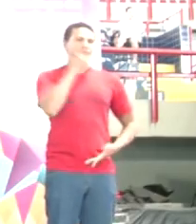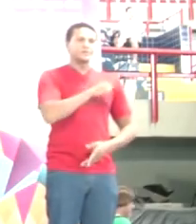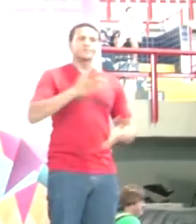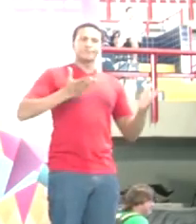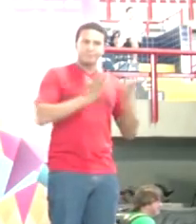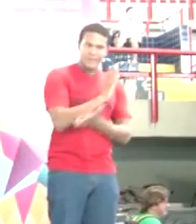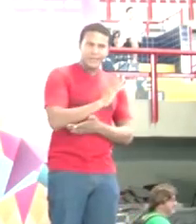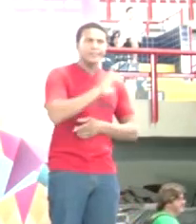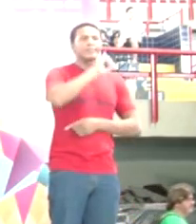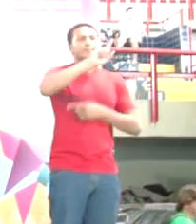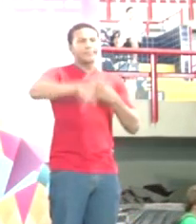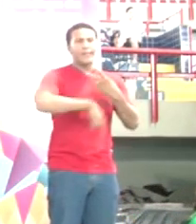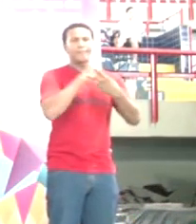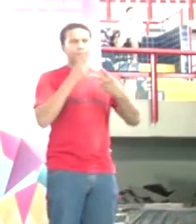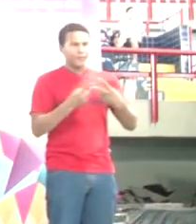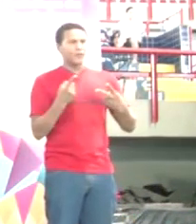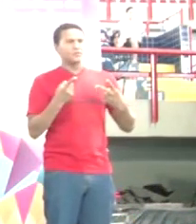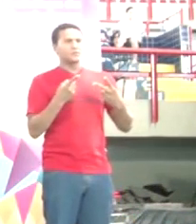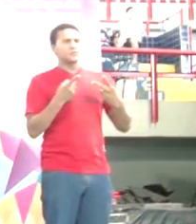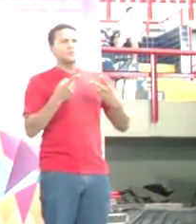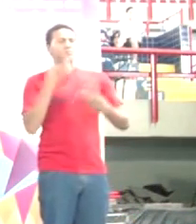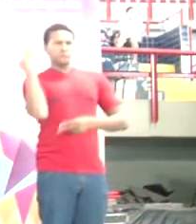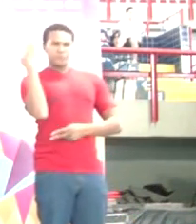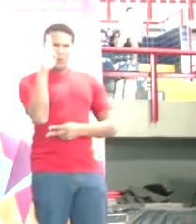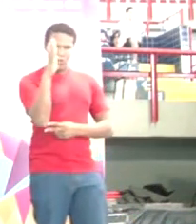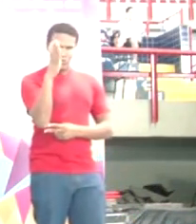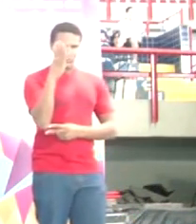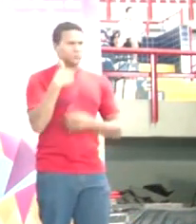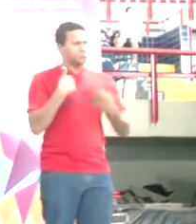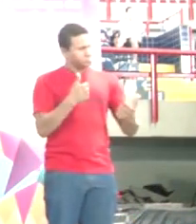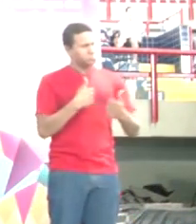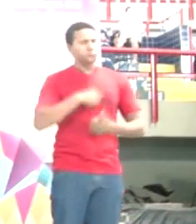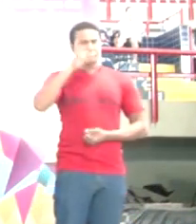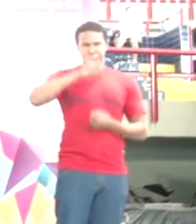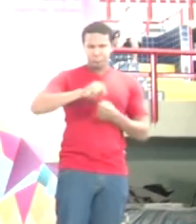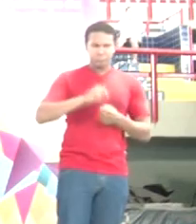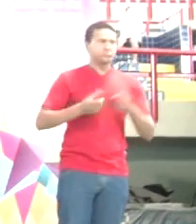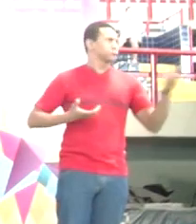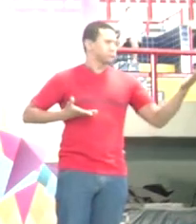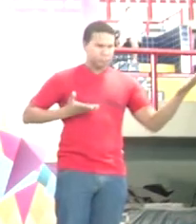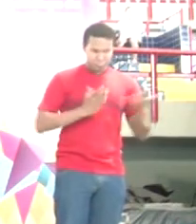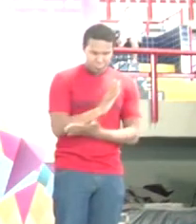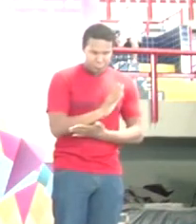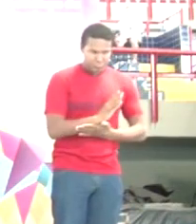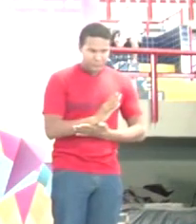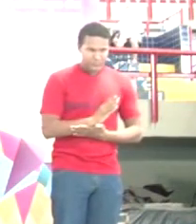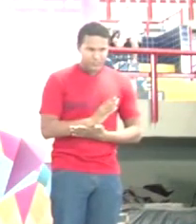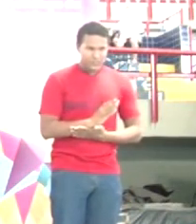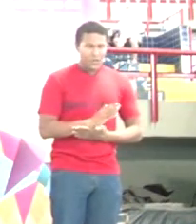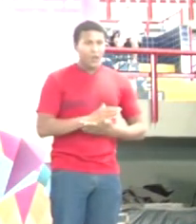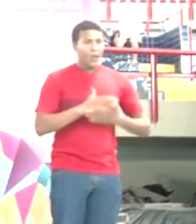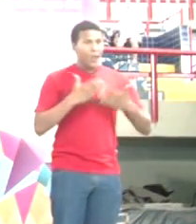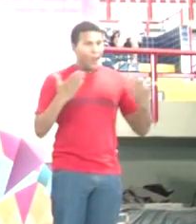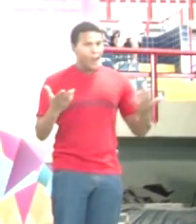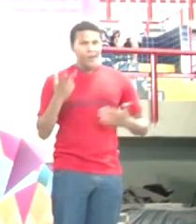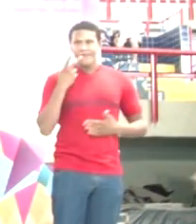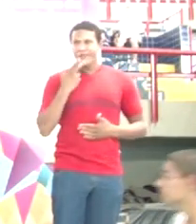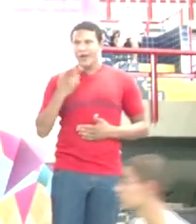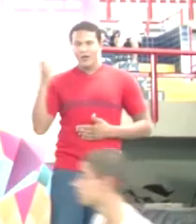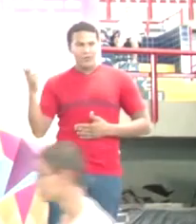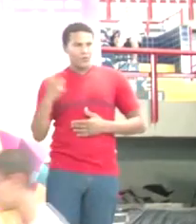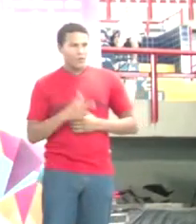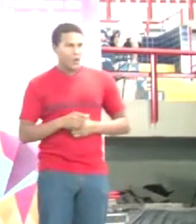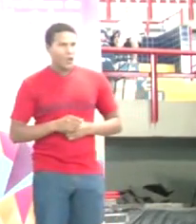dos dois me fascinava como a química. Aí eu fui fazer química, né? Então assim, eu não tenho 40 anos, eu não vou Fábio Flor também não,